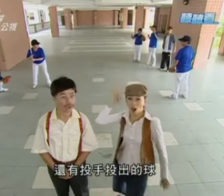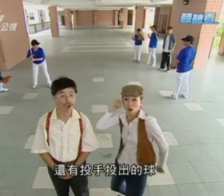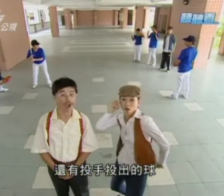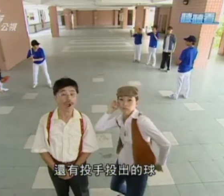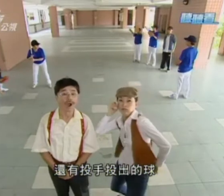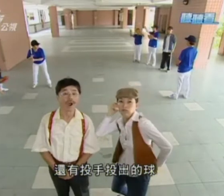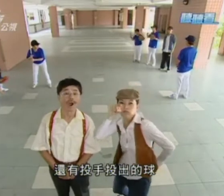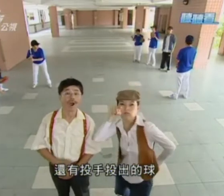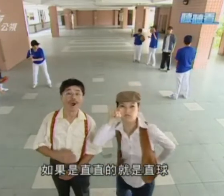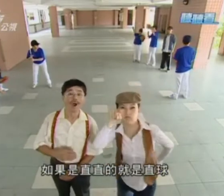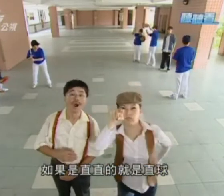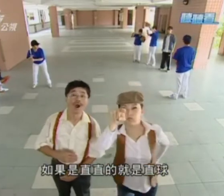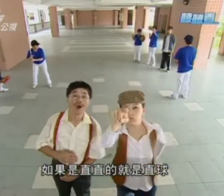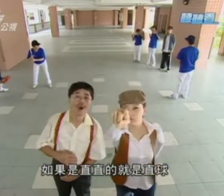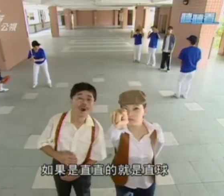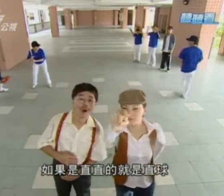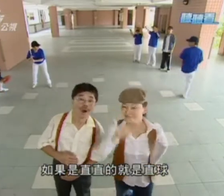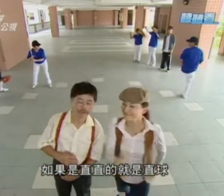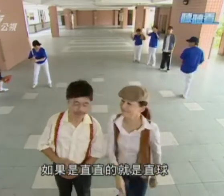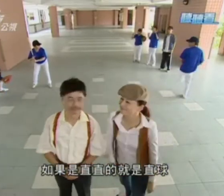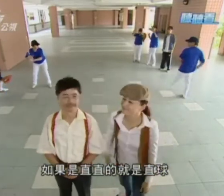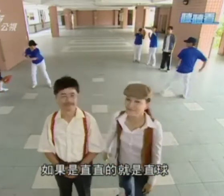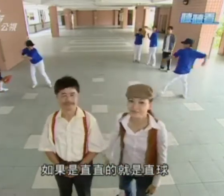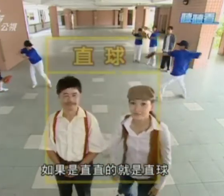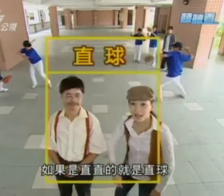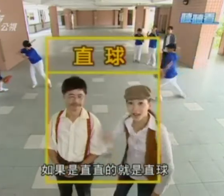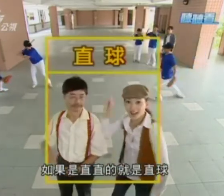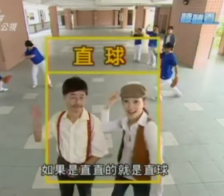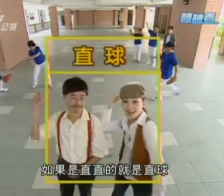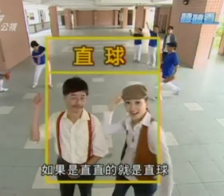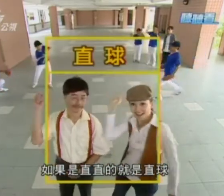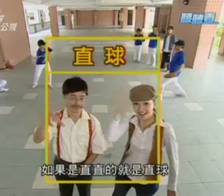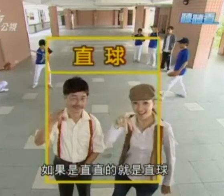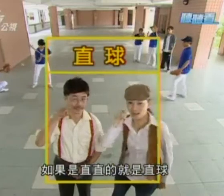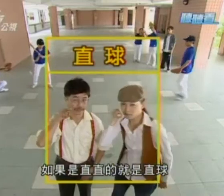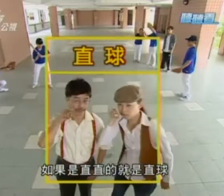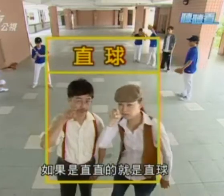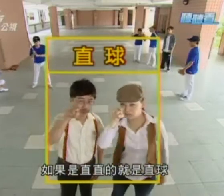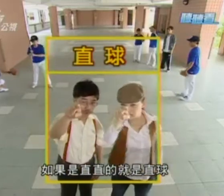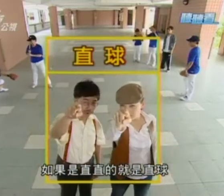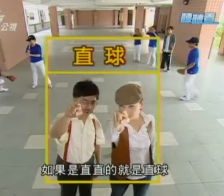球，如果是直直的呢，就是直球，